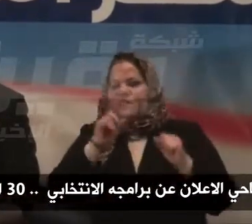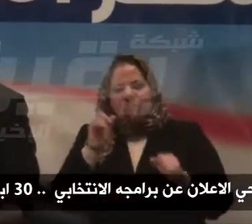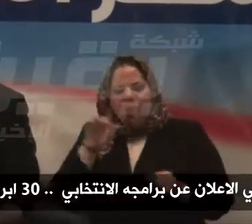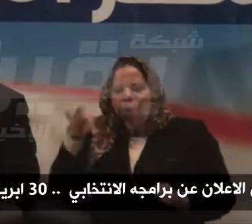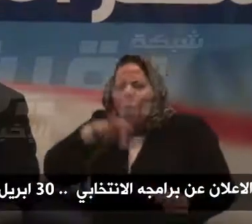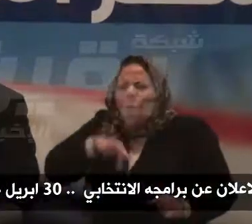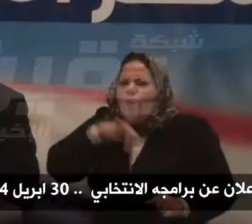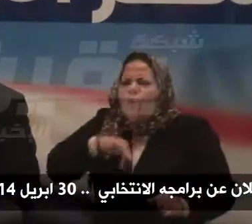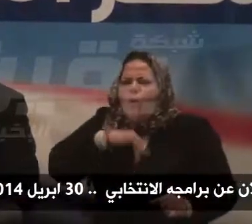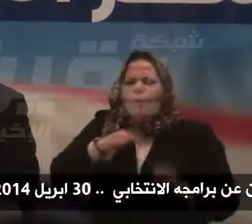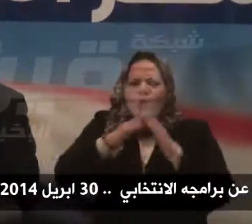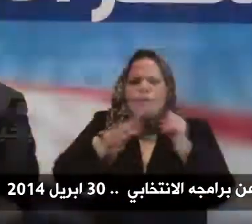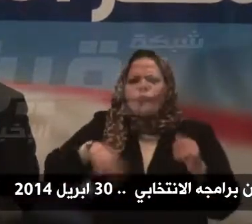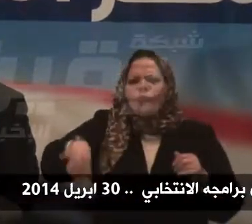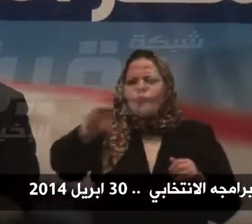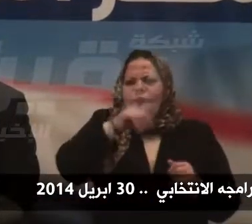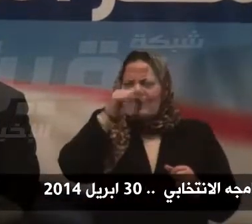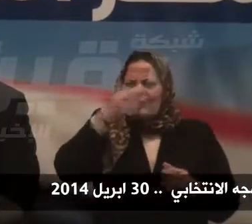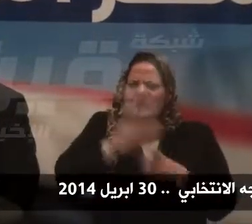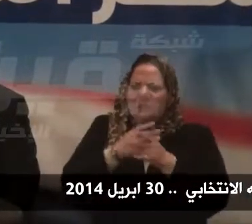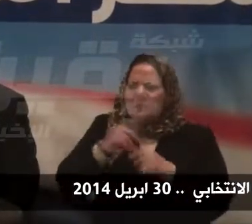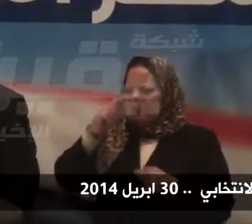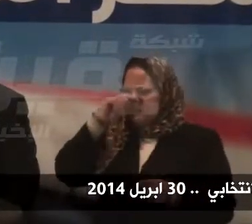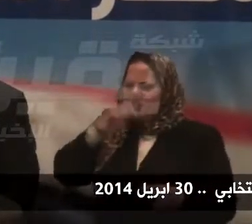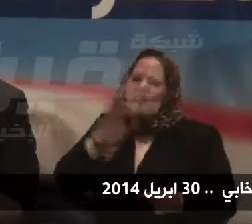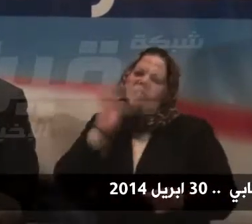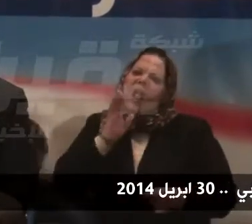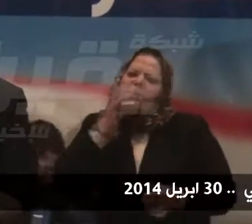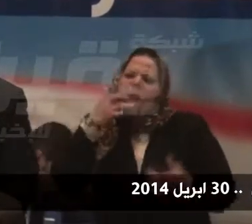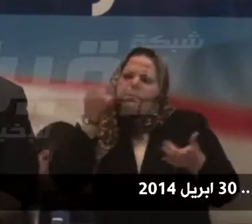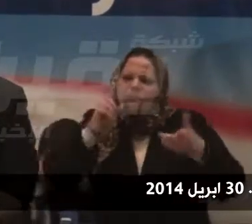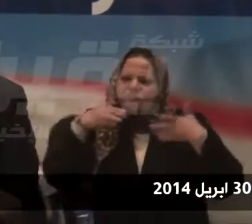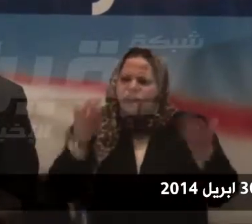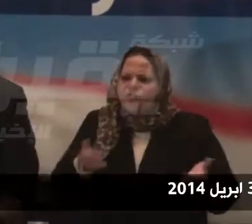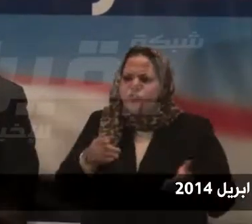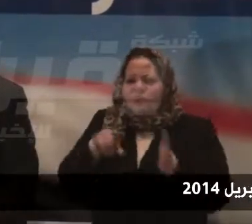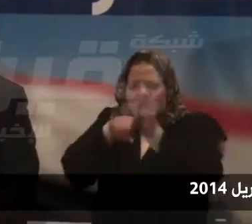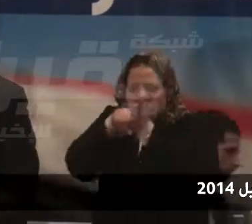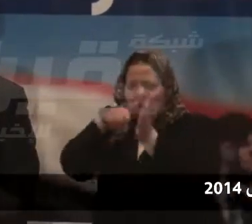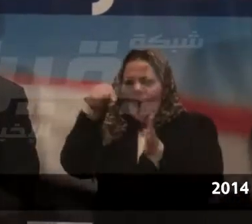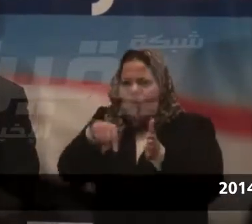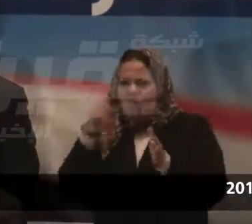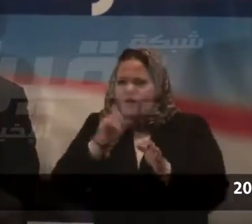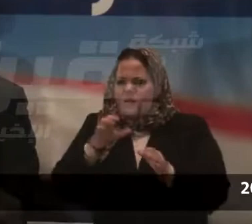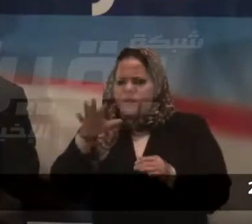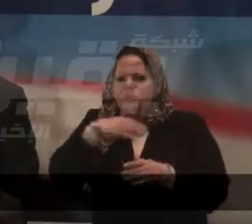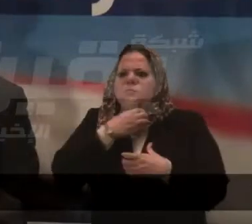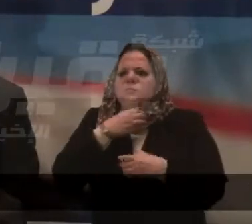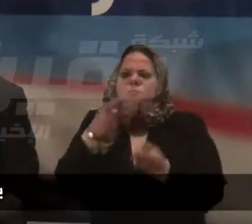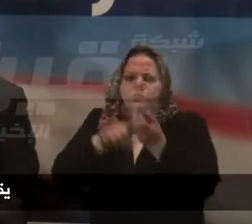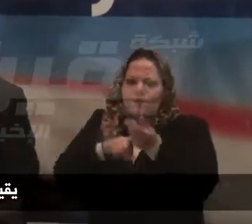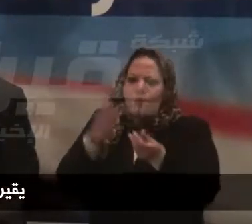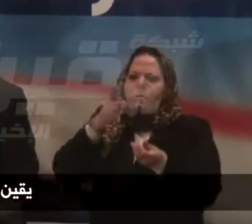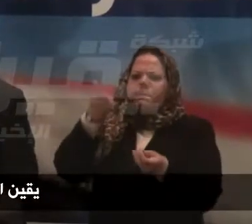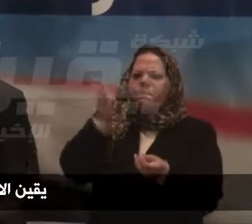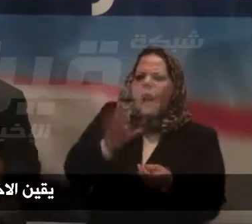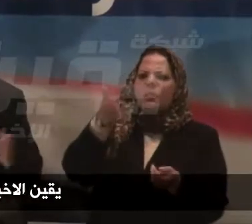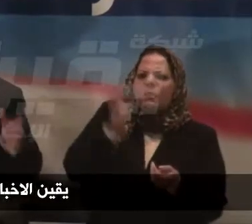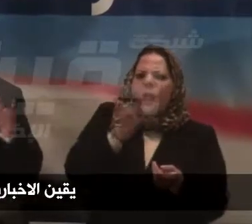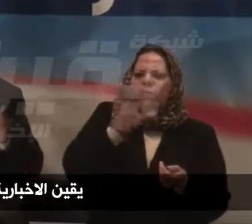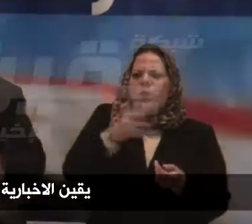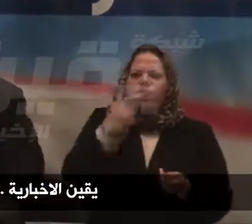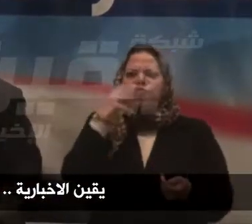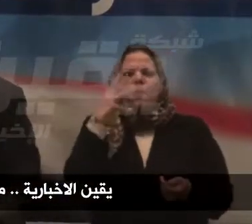مؤامرة. نسبة الجهل اللي كانت في البلد ما كانتش مؤامرة. الناس اللي كانت بتموت وهي